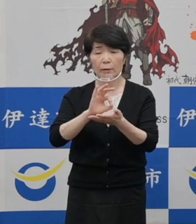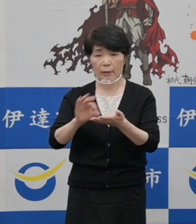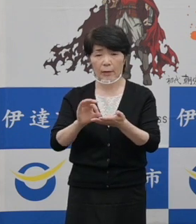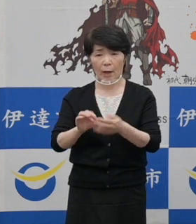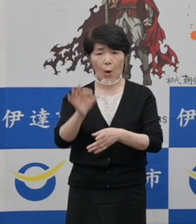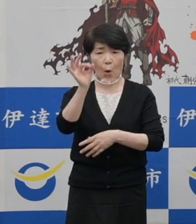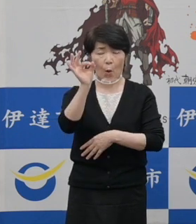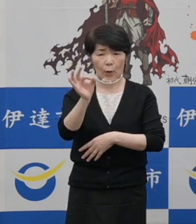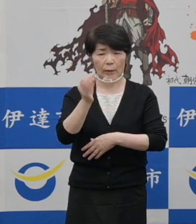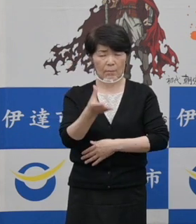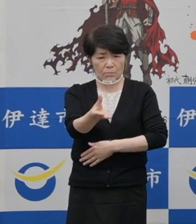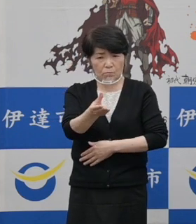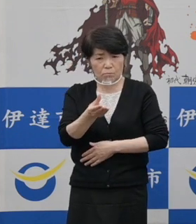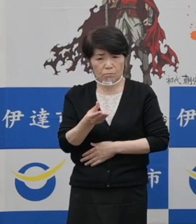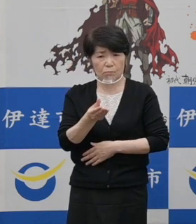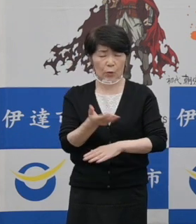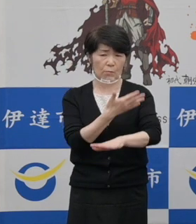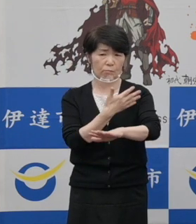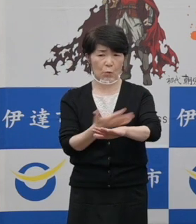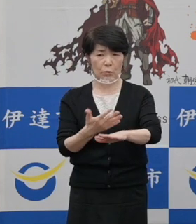行ってきたものであります。